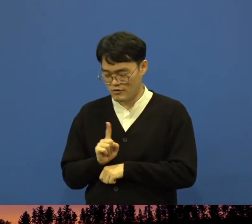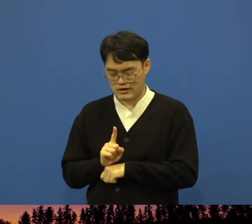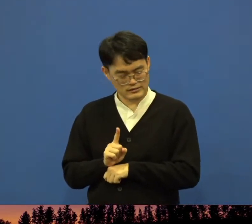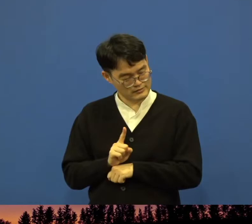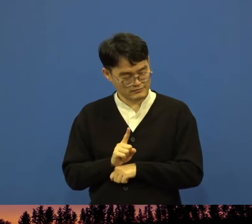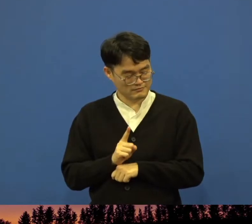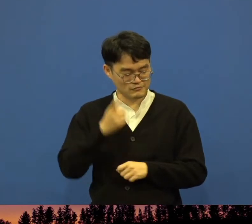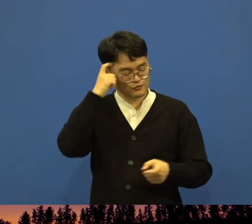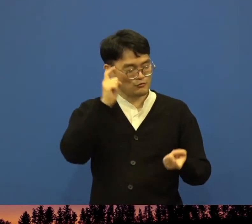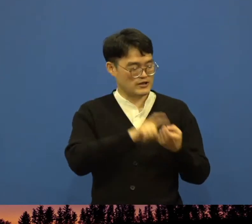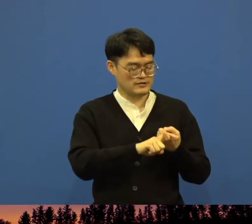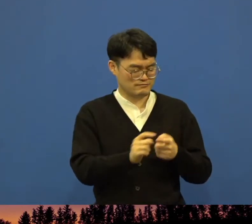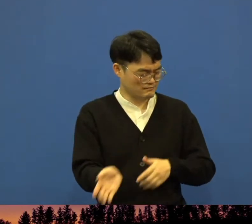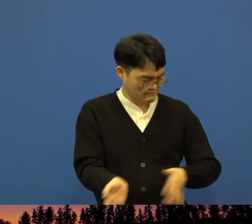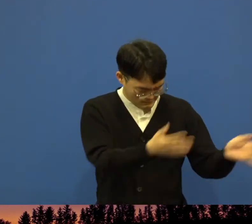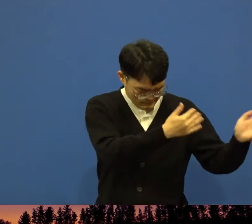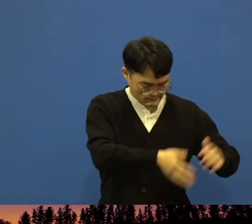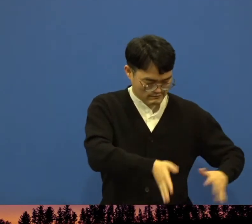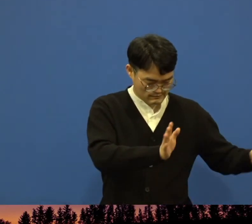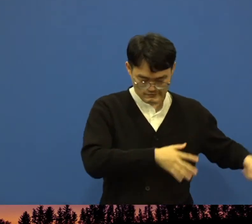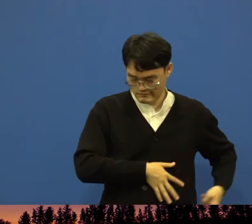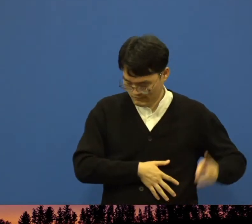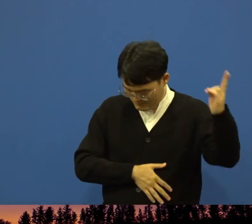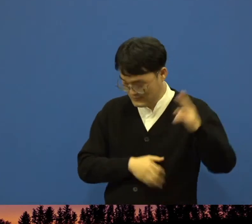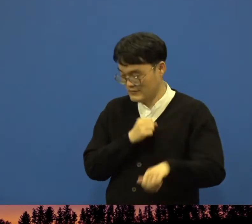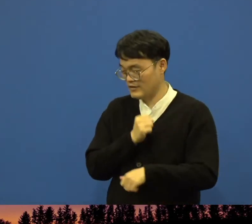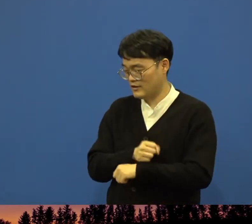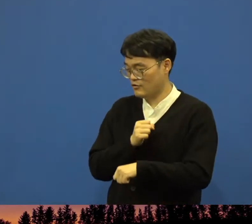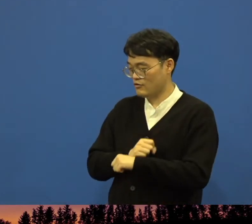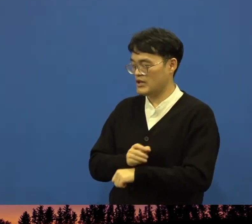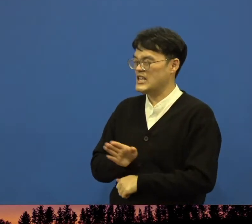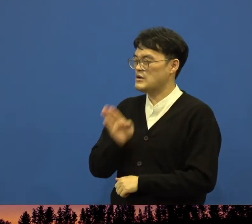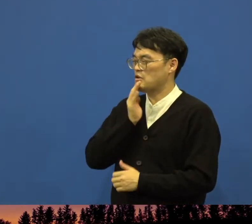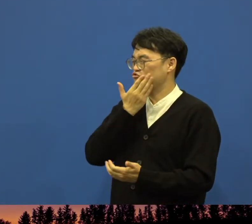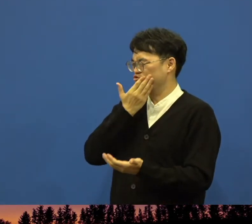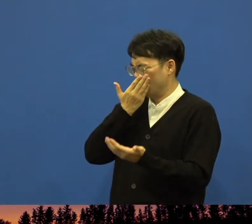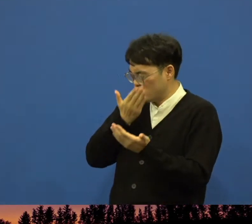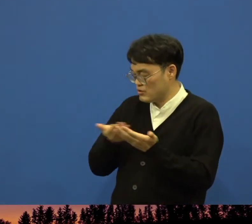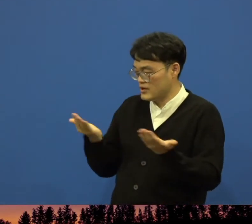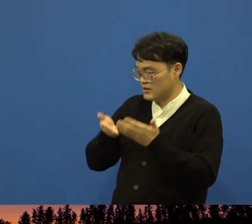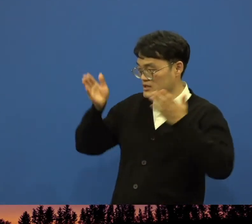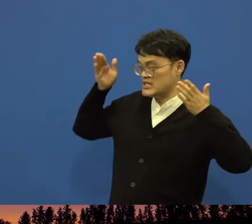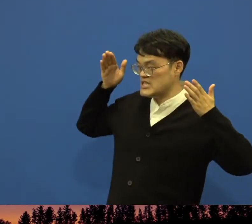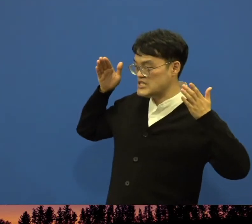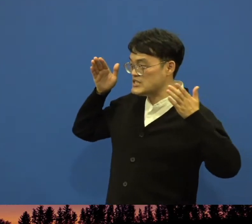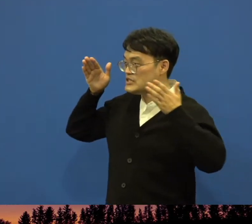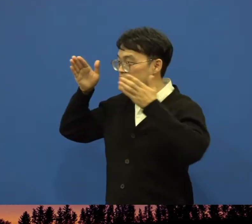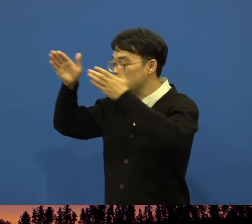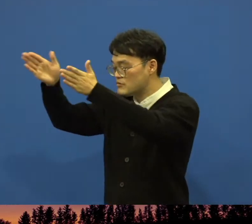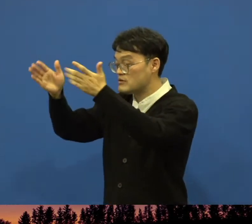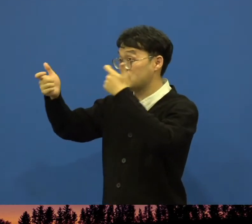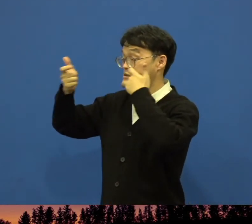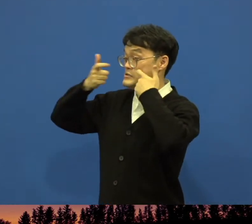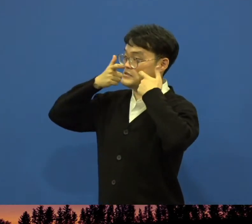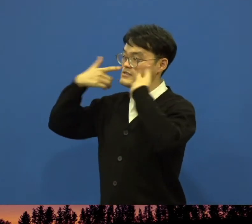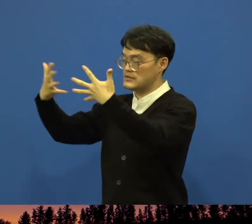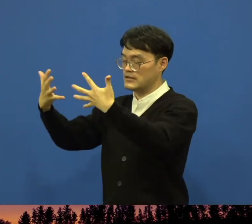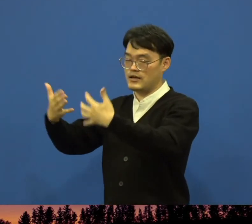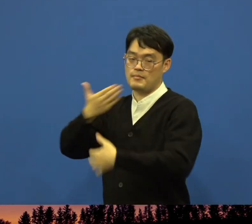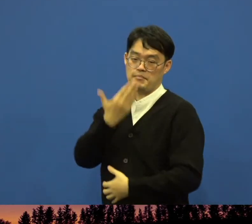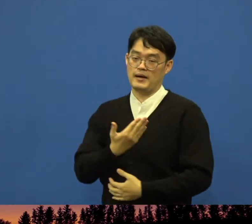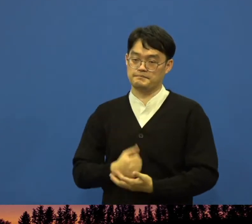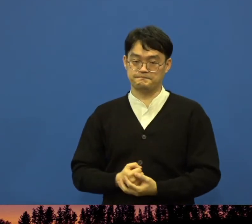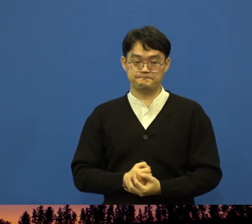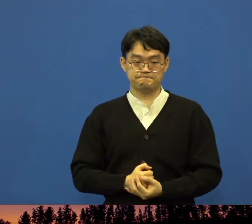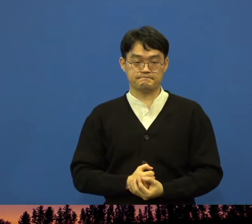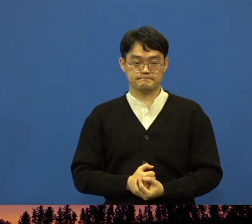없어지고 그런 것에 대해서 내 마음이 막 흔들리지도 않고, 이게 그냥 너무 이제 선명해지는 거죠. 자, 그런데